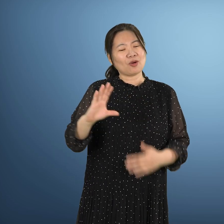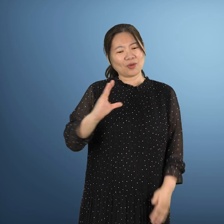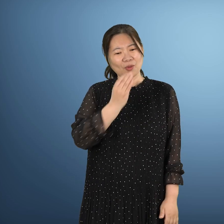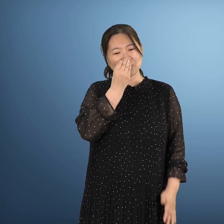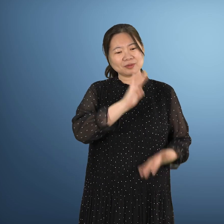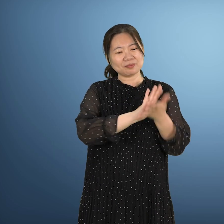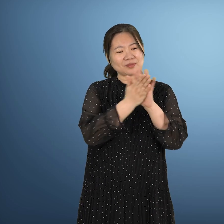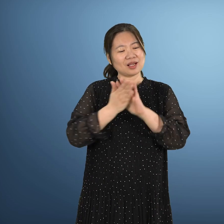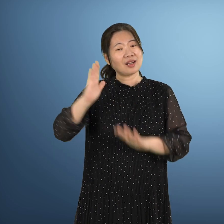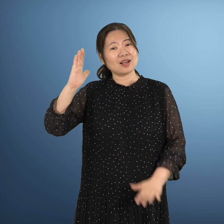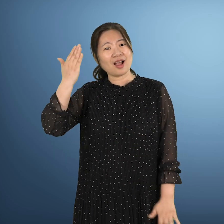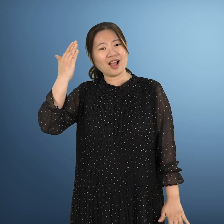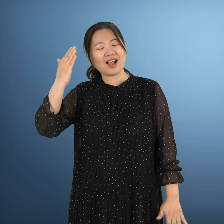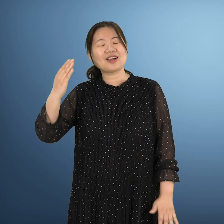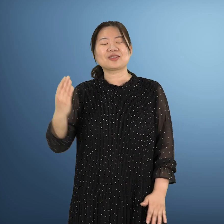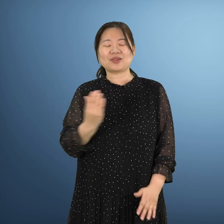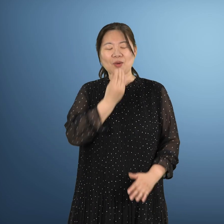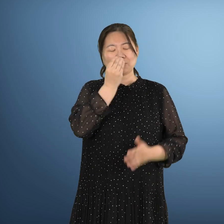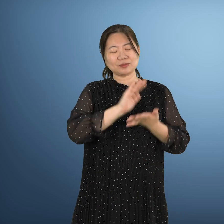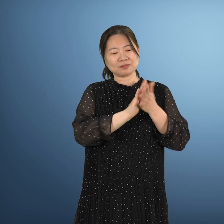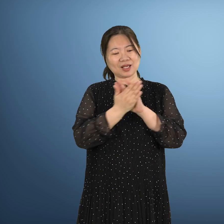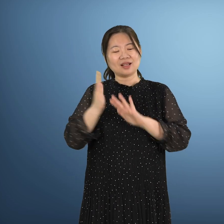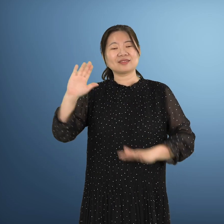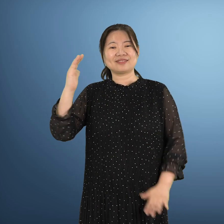온전해졌습니까? 온전해졌어요.